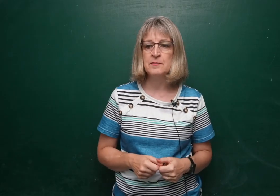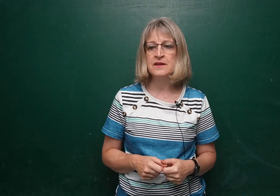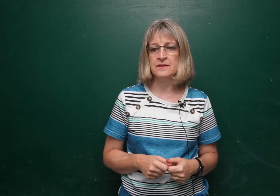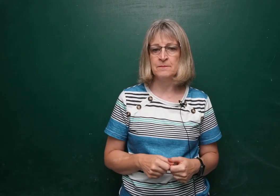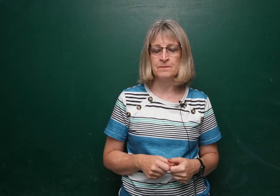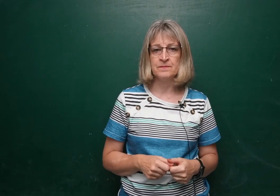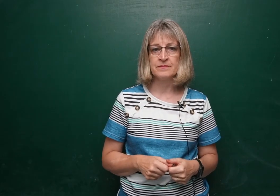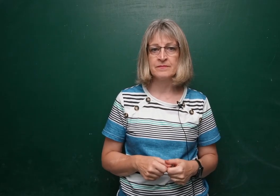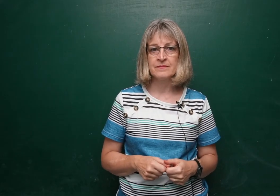parti.